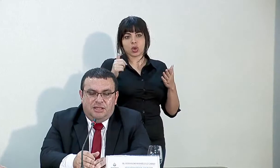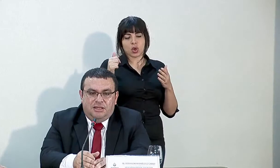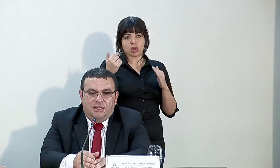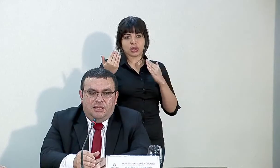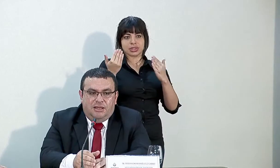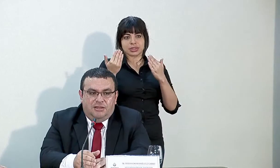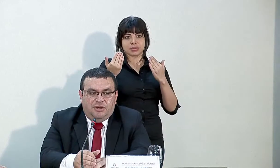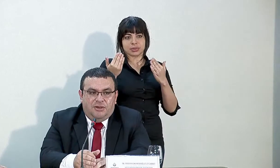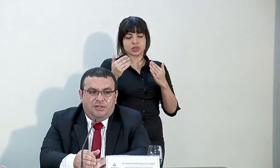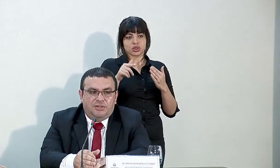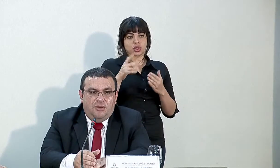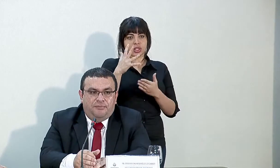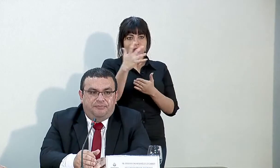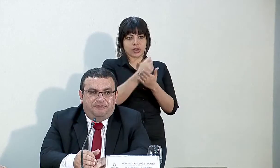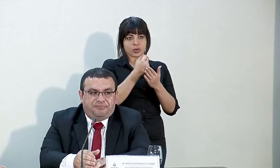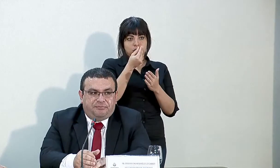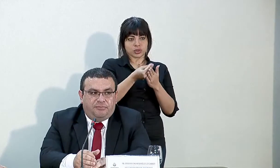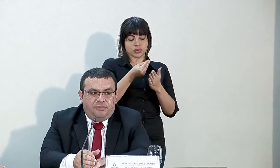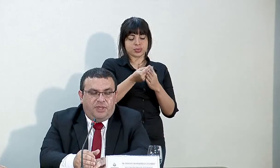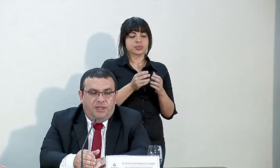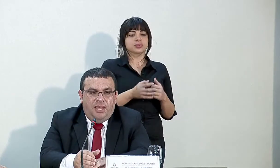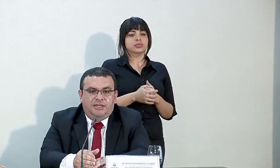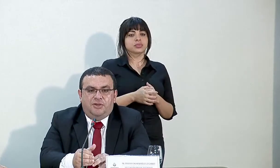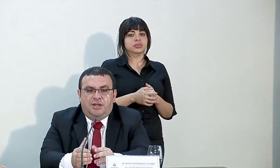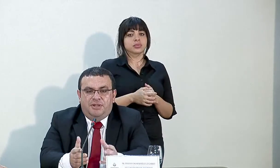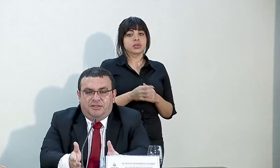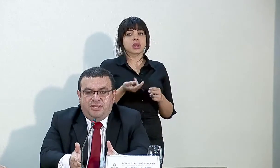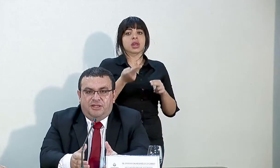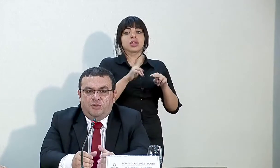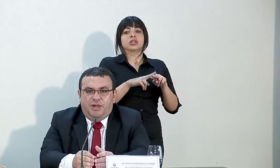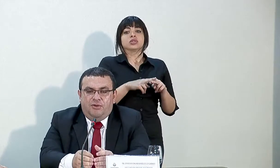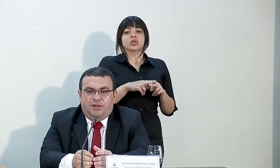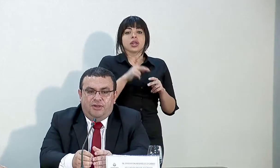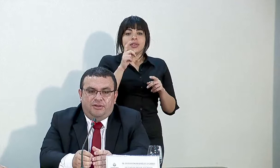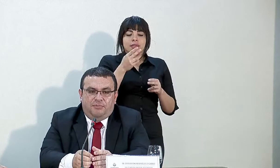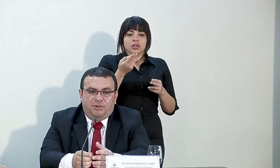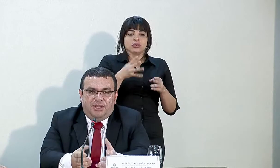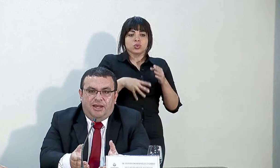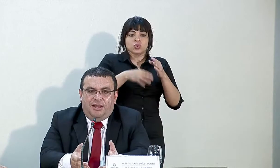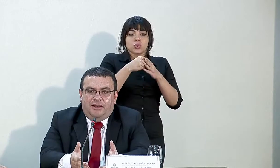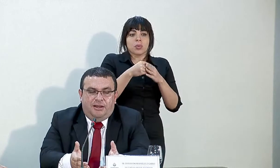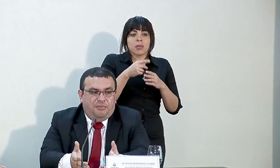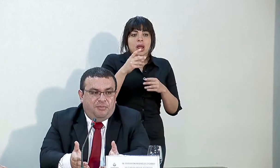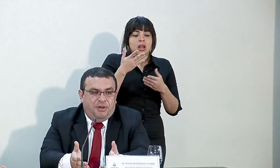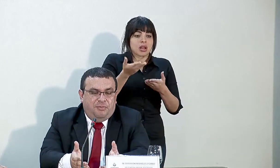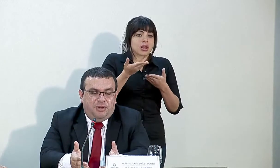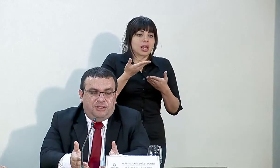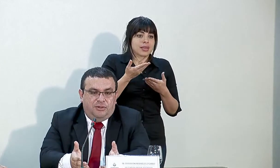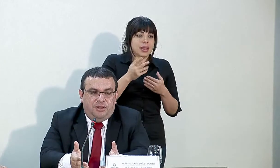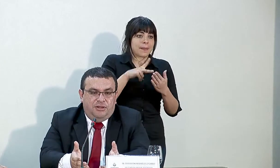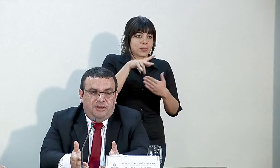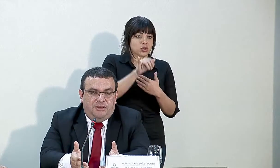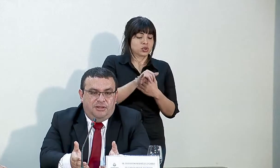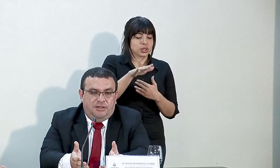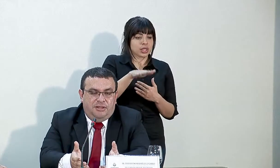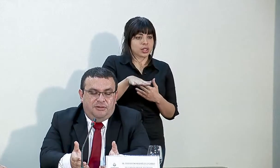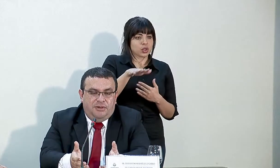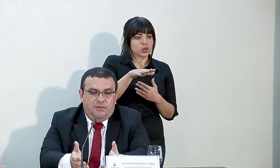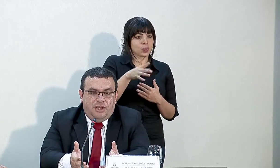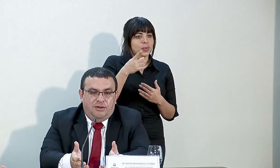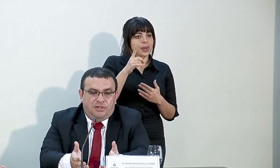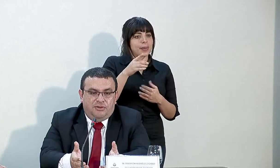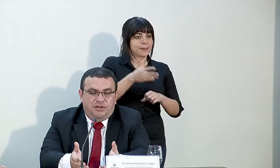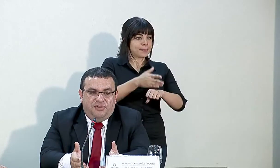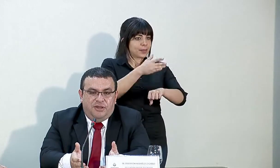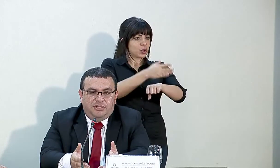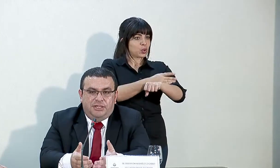estimaciones de recaudación. Adicionalmente, habría que sumar lo que venga a aportar el proyecto de